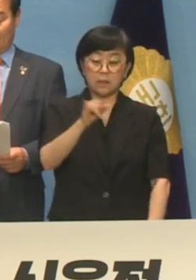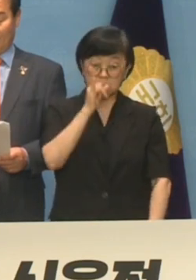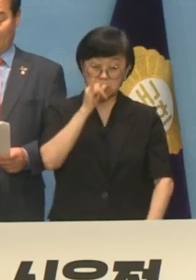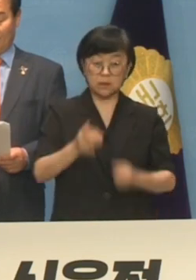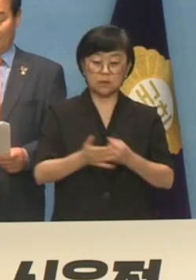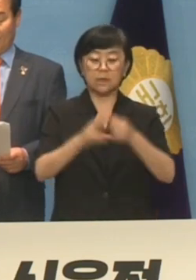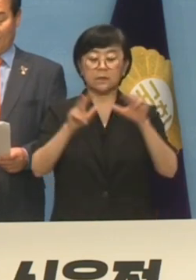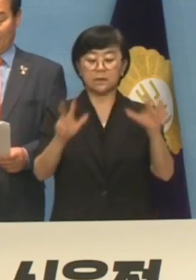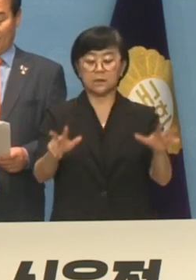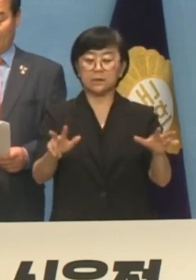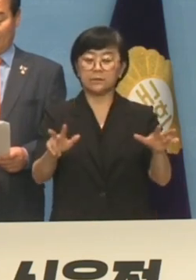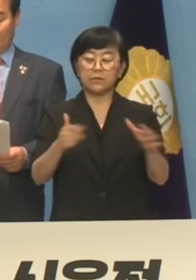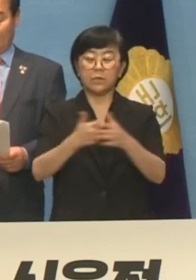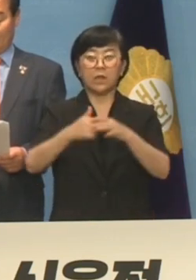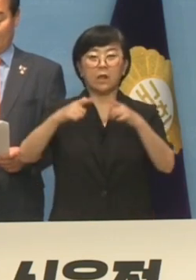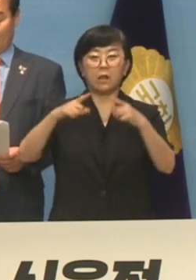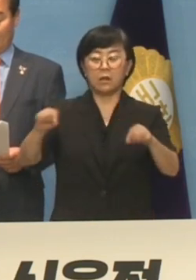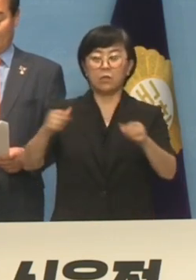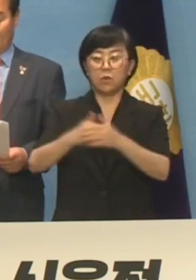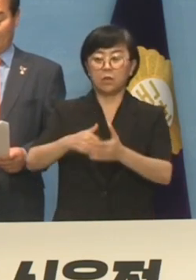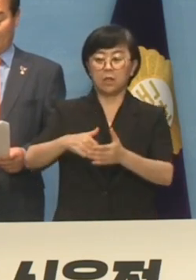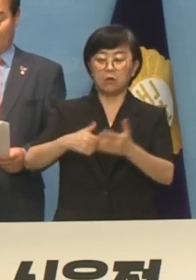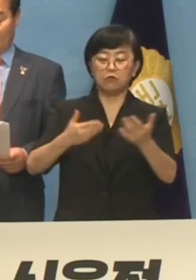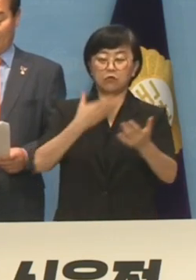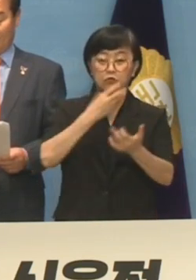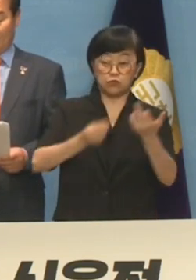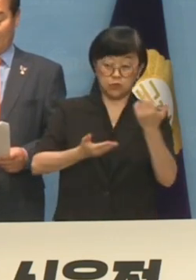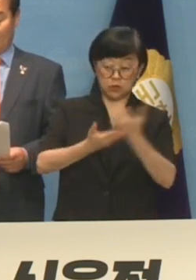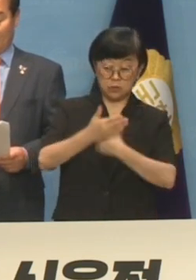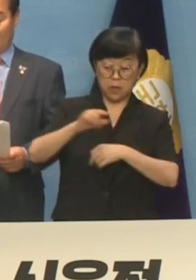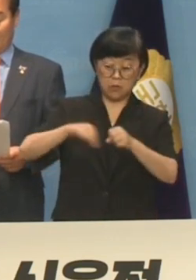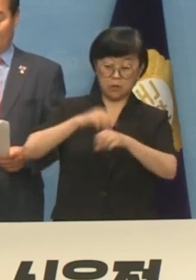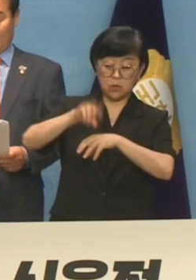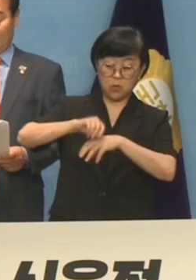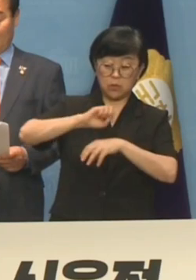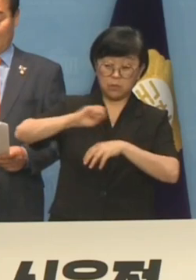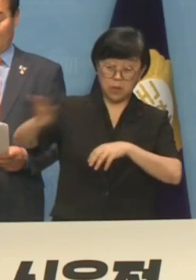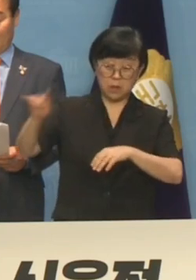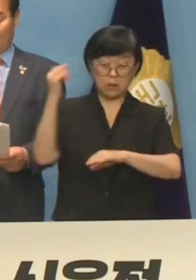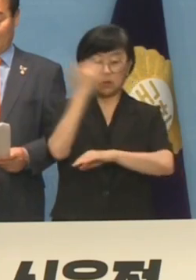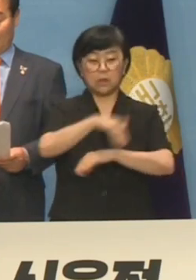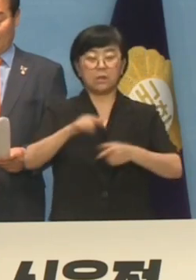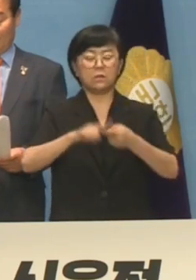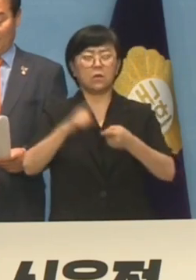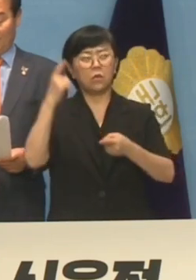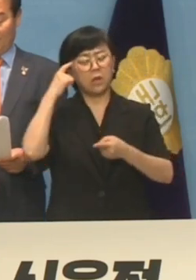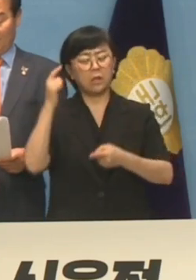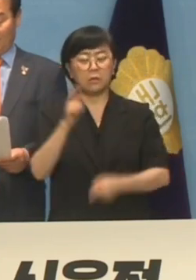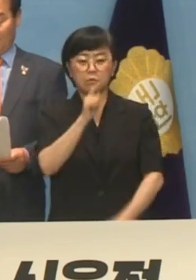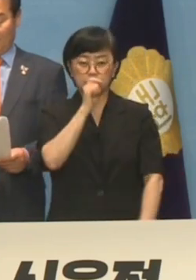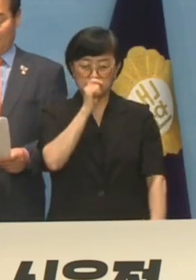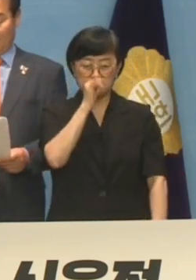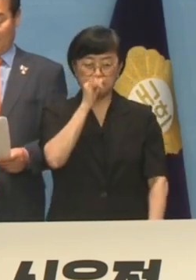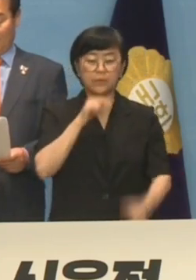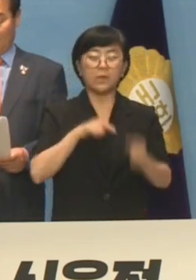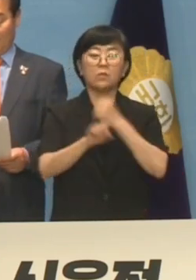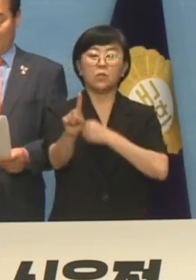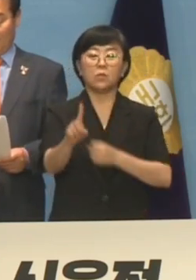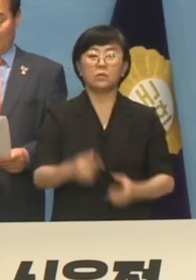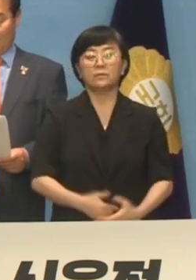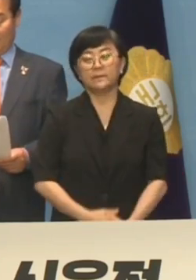있지만 지금 일본의 부실한 후쿠시마 원전 오염수 방류 계획에 대해서는 왜 침묵하고 있는